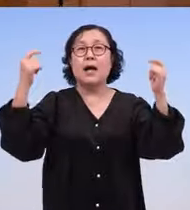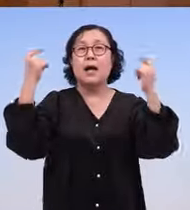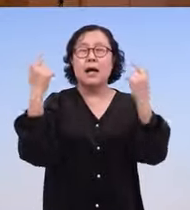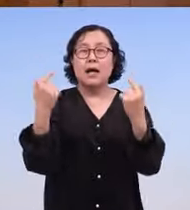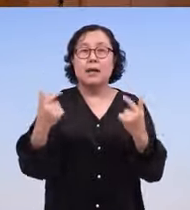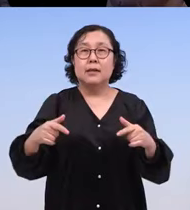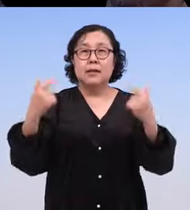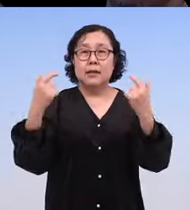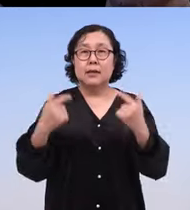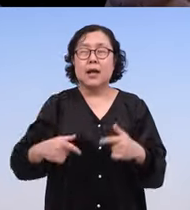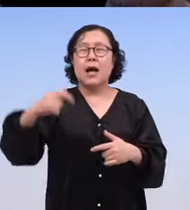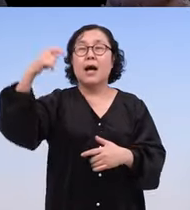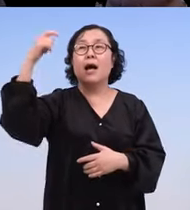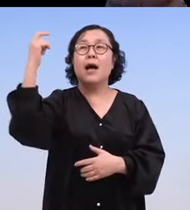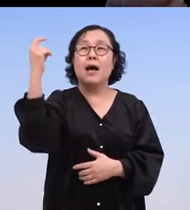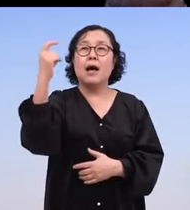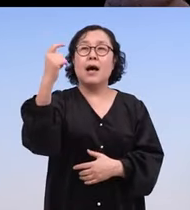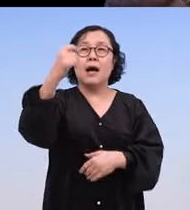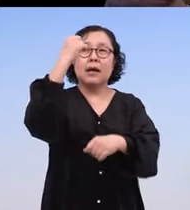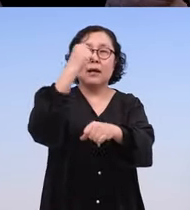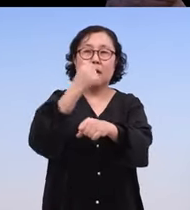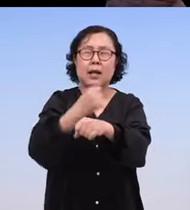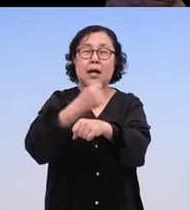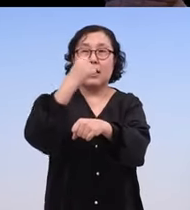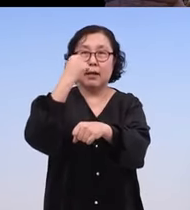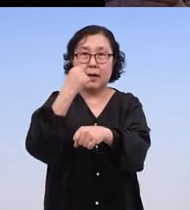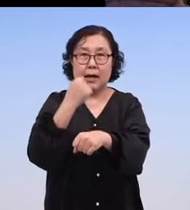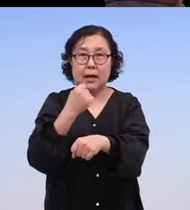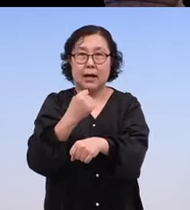앙모하는 자 늘